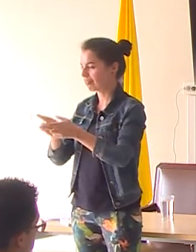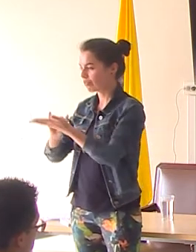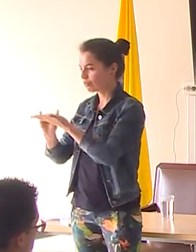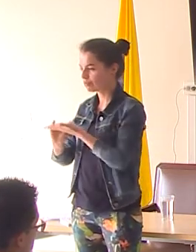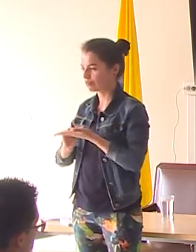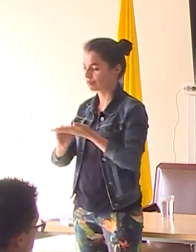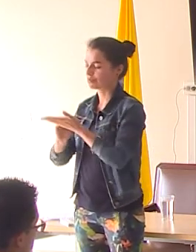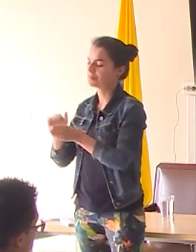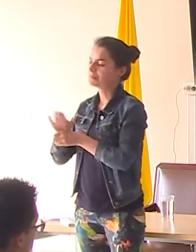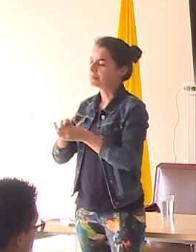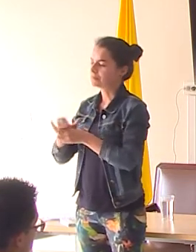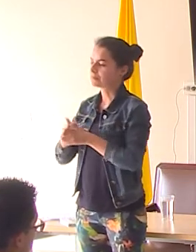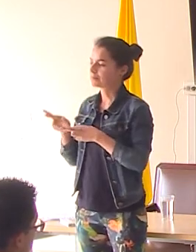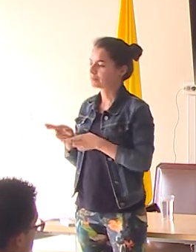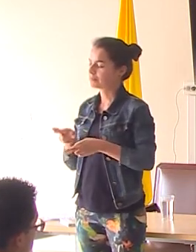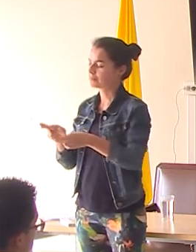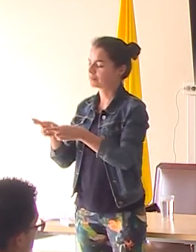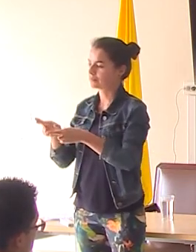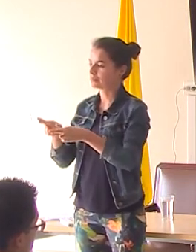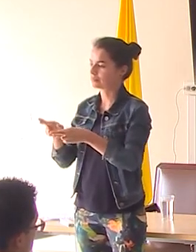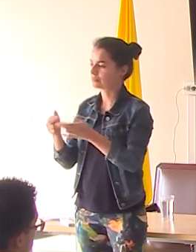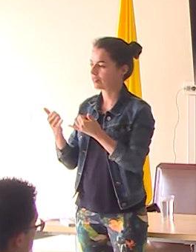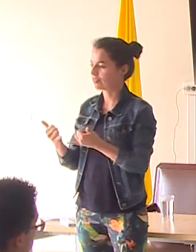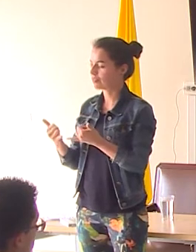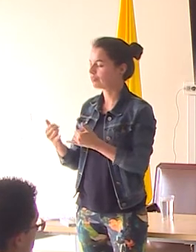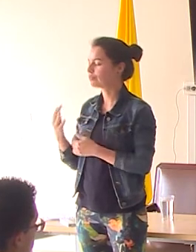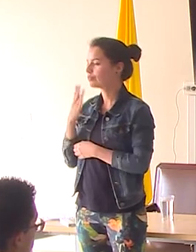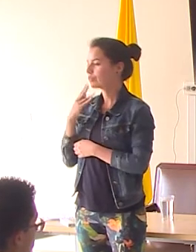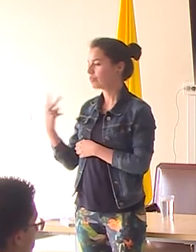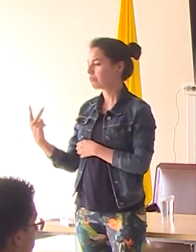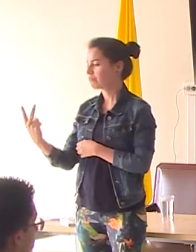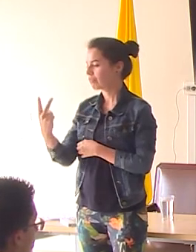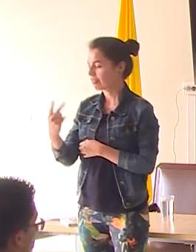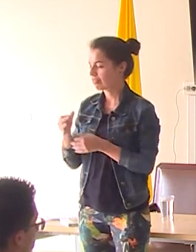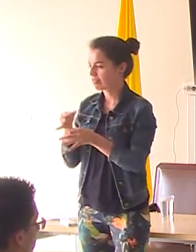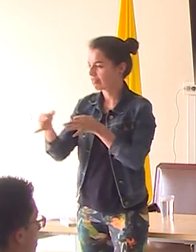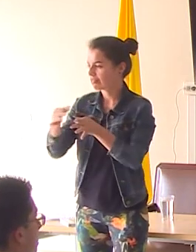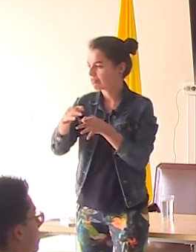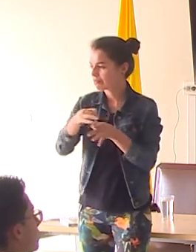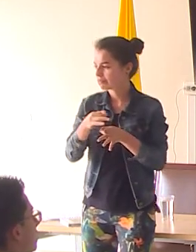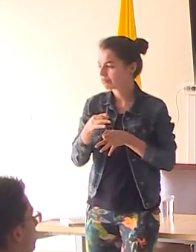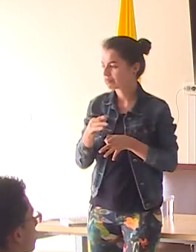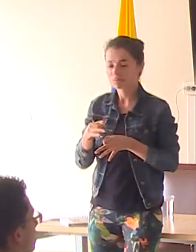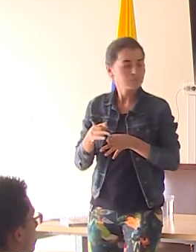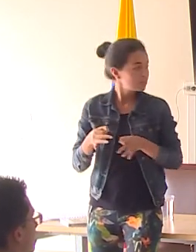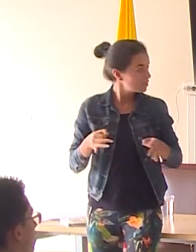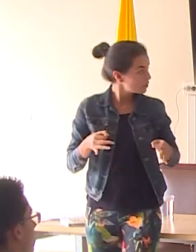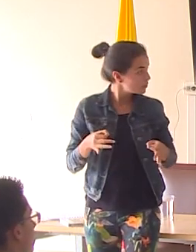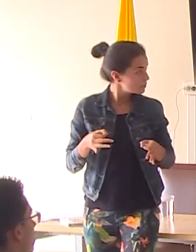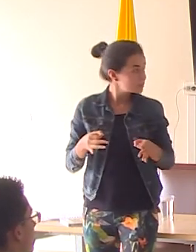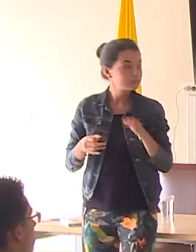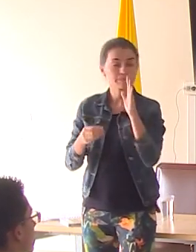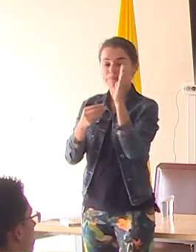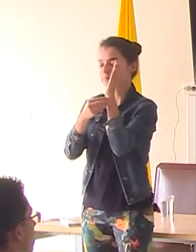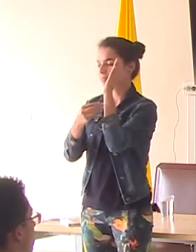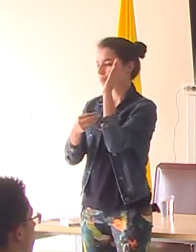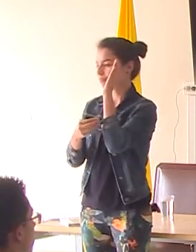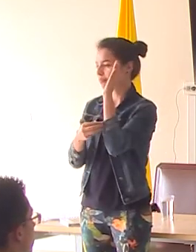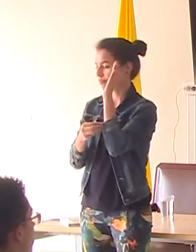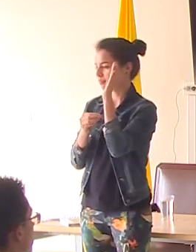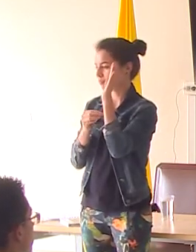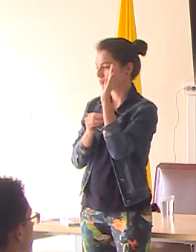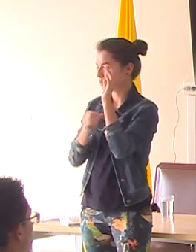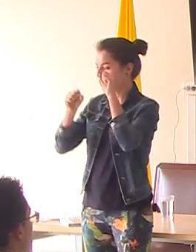estos suelos quedarían habilitados estos verdes hitos por acá y estos por acá estos parches hitos quedarían habilitados para nuevos